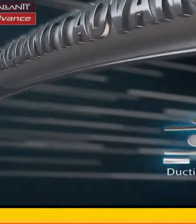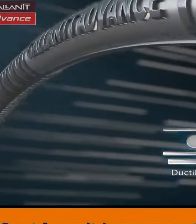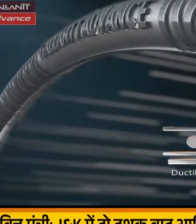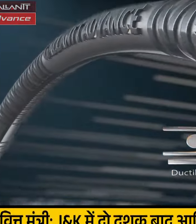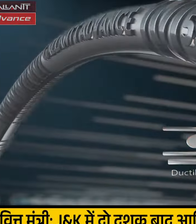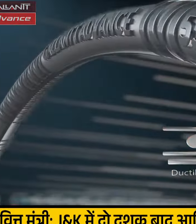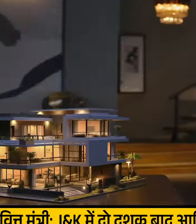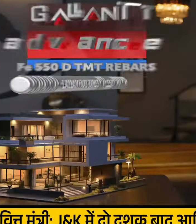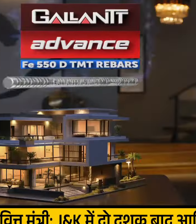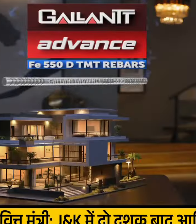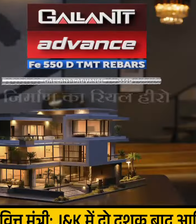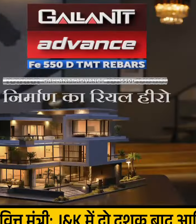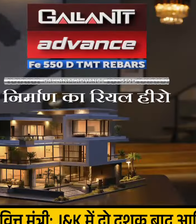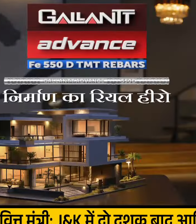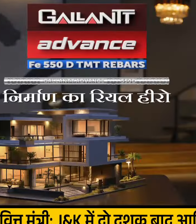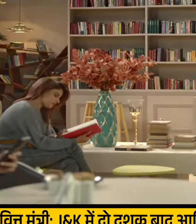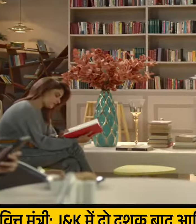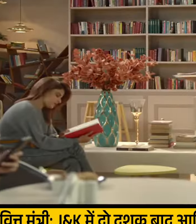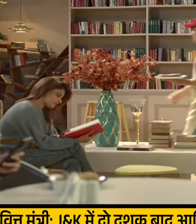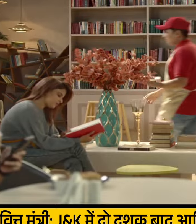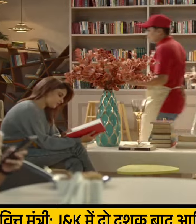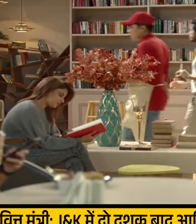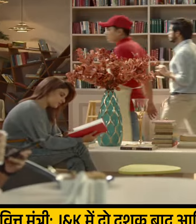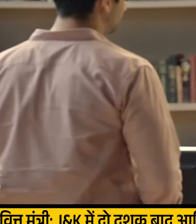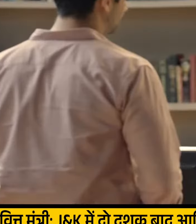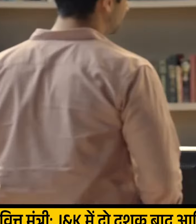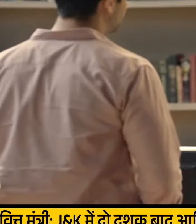एडवांस TMT रीबार निर्माण का रियल हीरो।